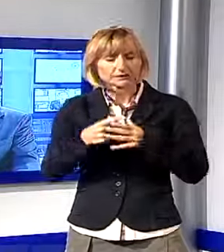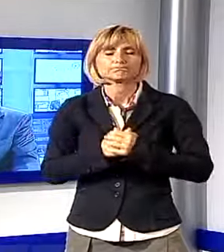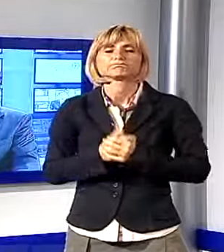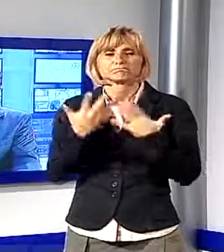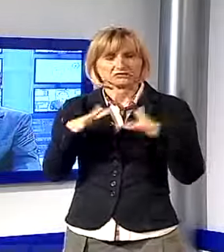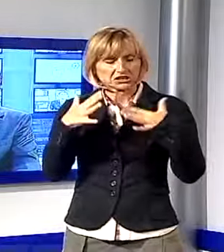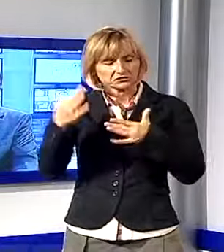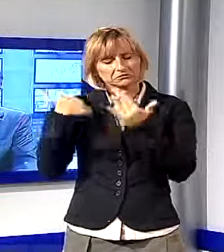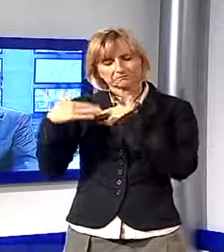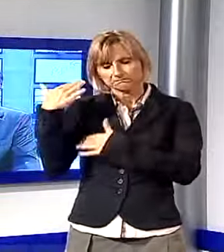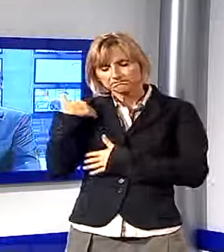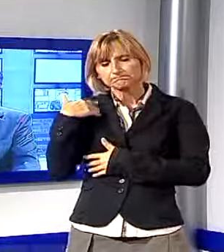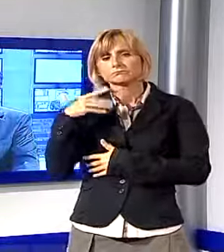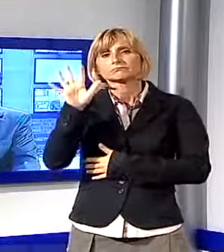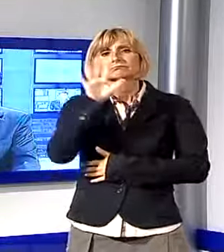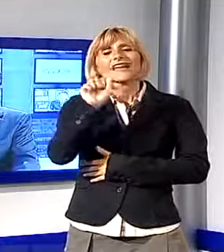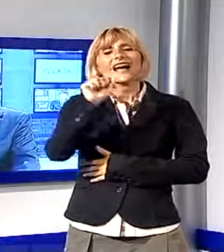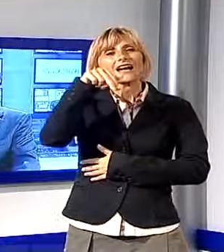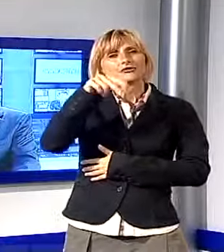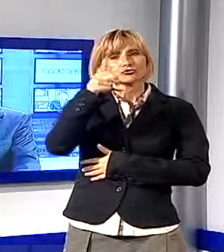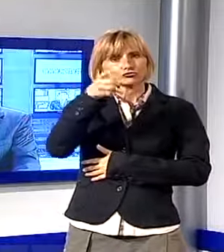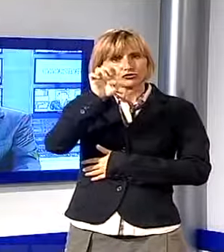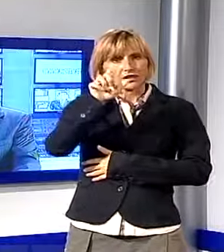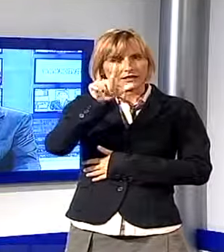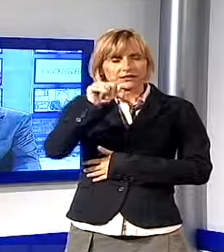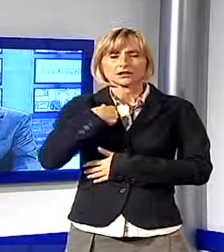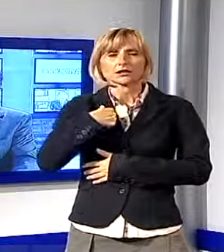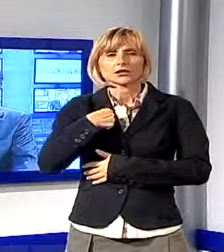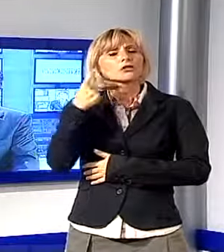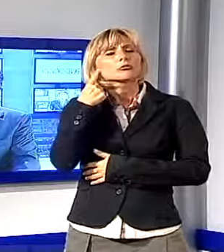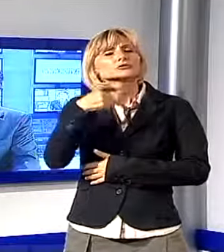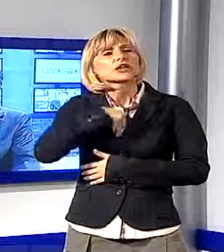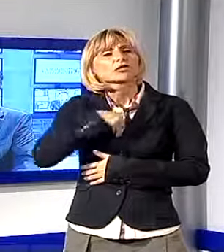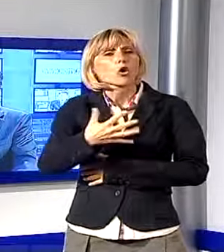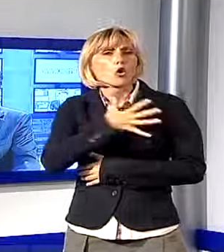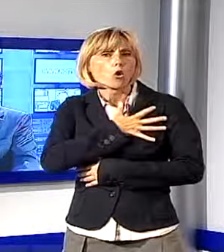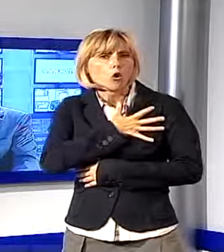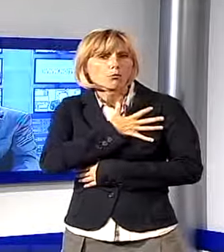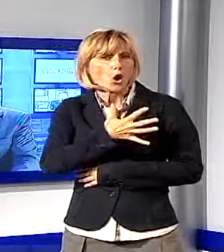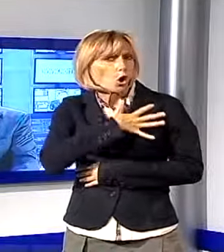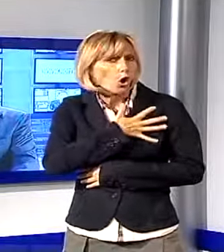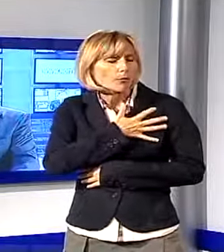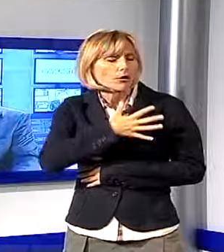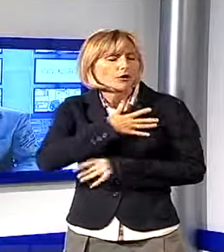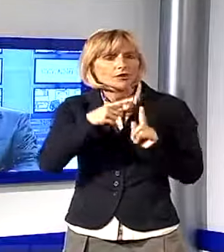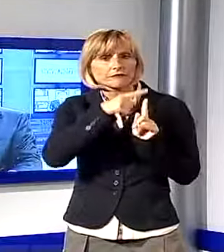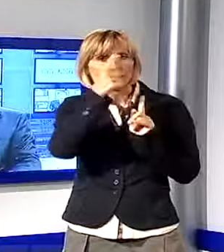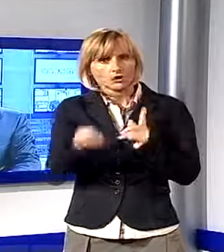le prime indiscrezioni, Angelini non si sarebbe mai perdonato tale disgrazia fino a oggi, quando si è tolto la